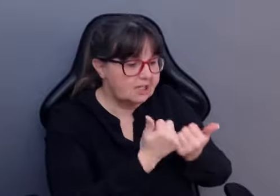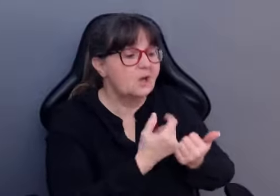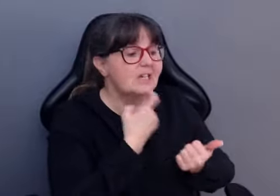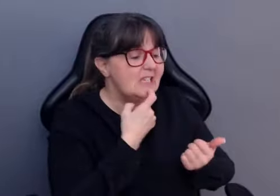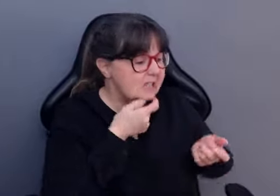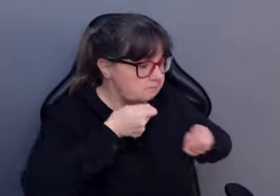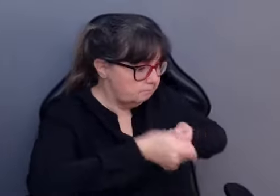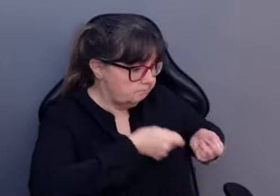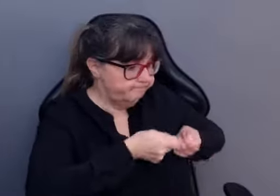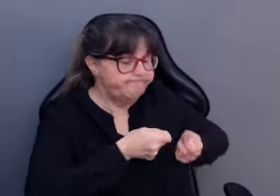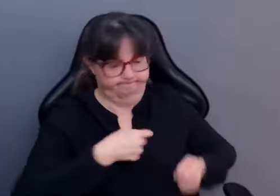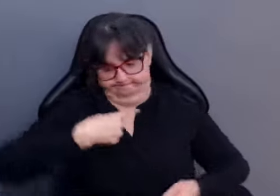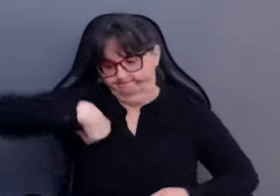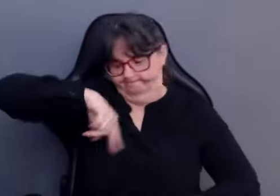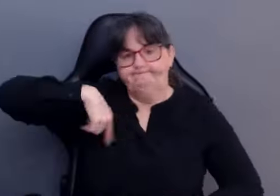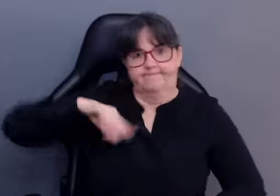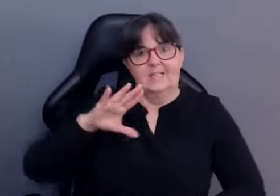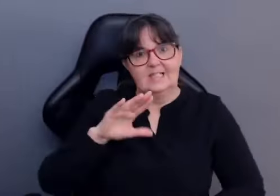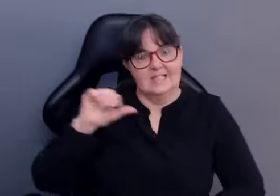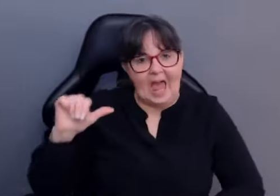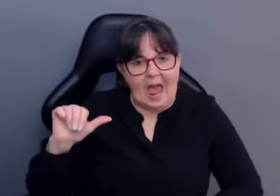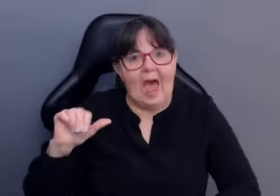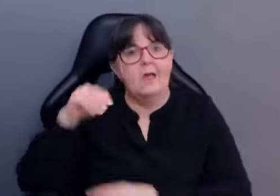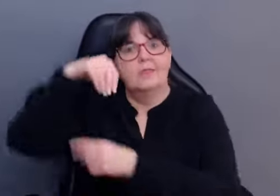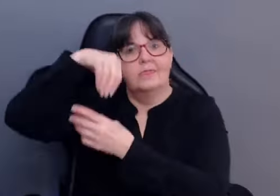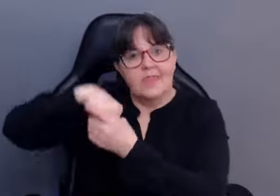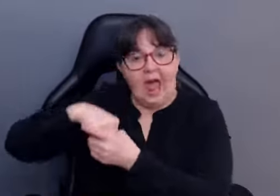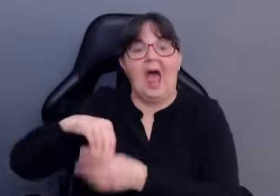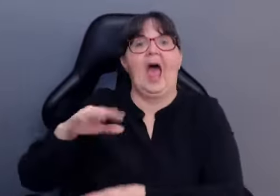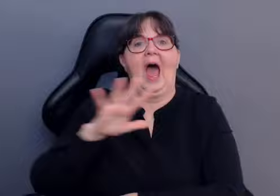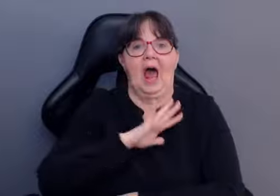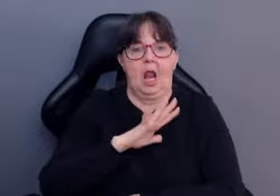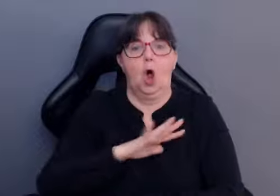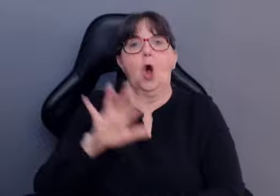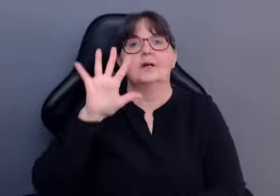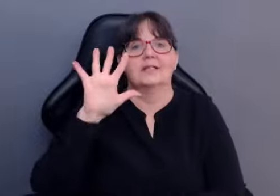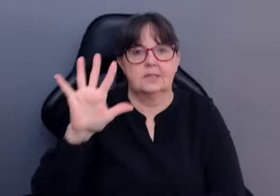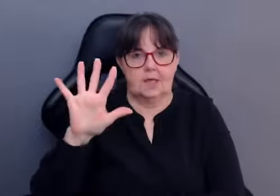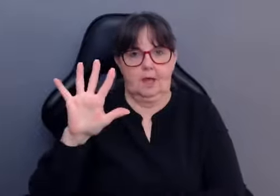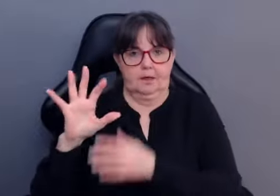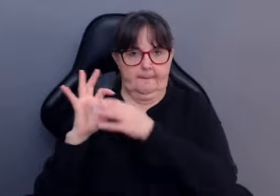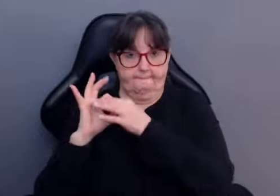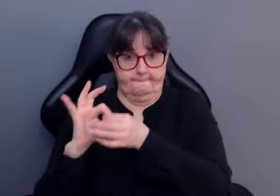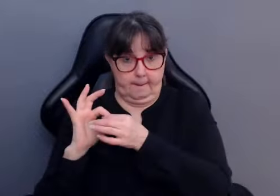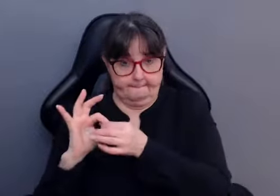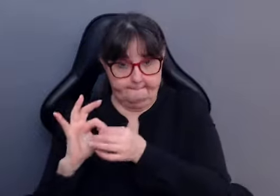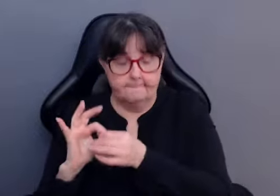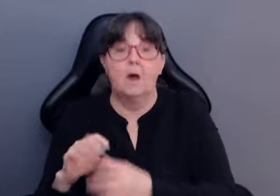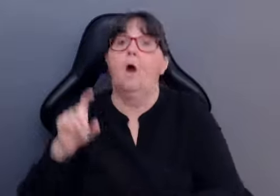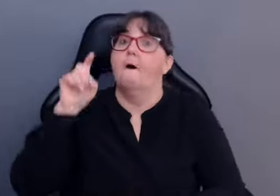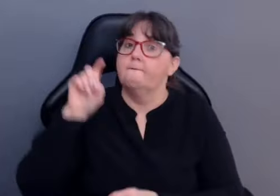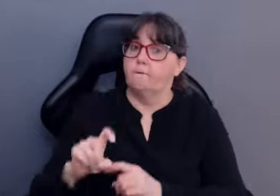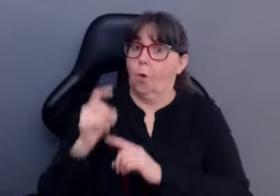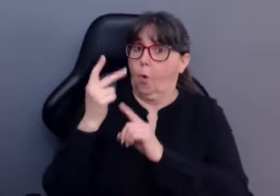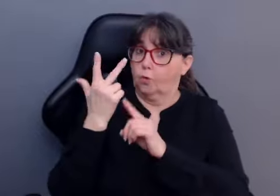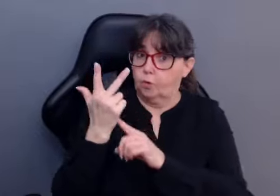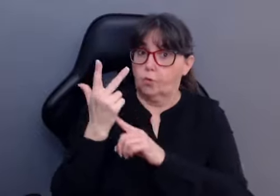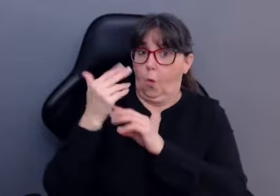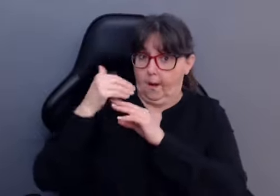conseil d'administration composé de 5 membres, dont au moins 3 membres réguliers.